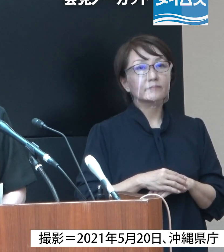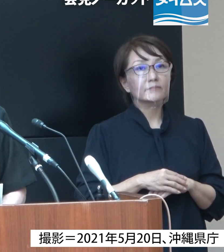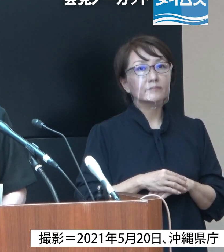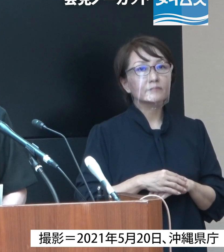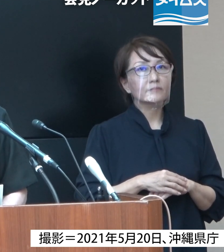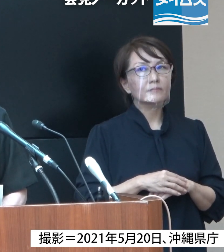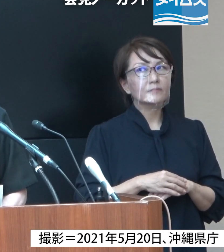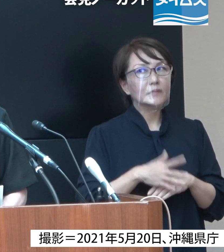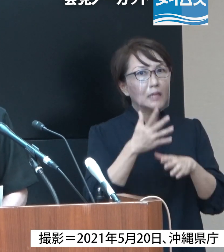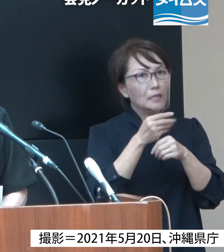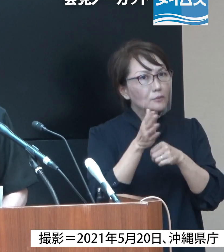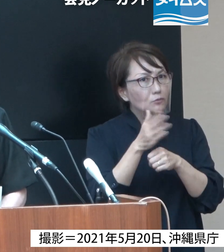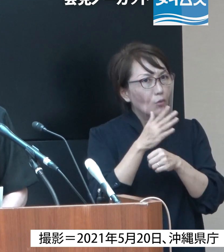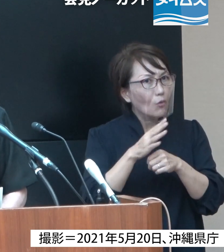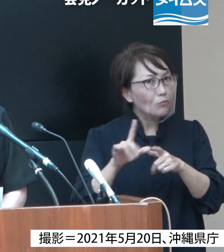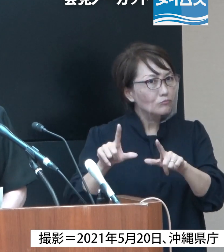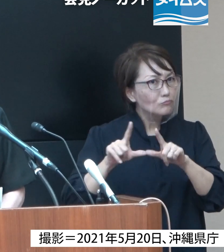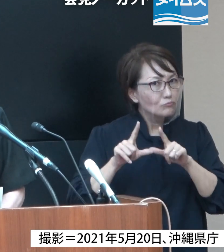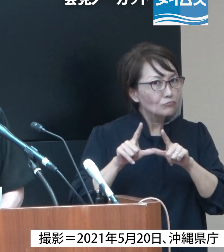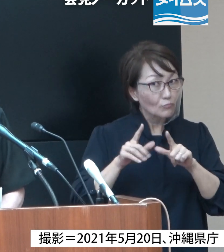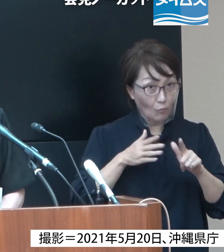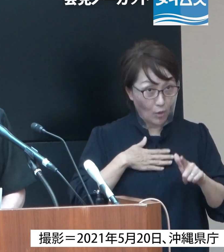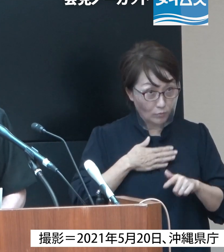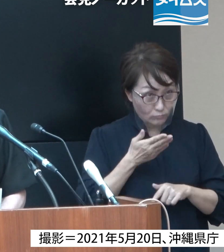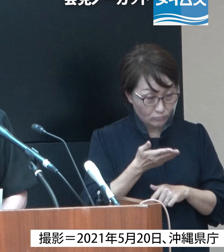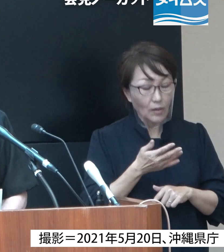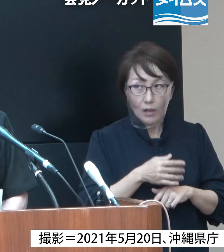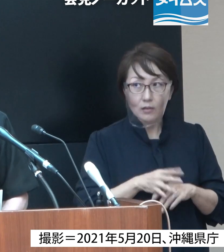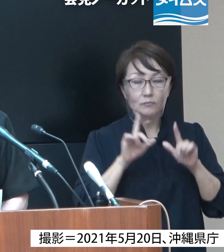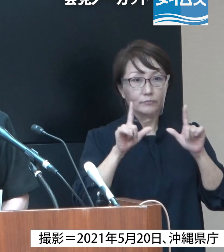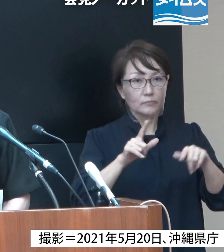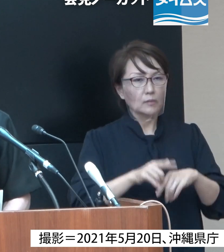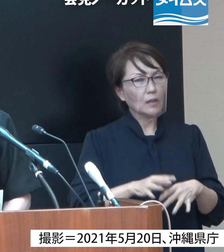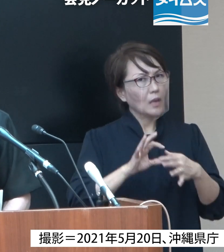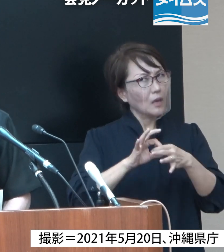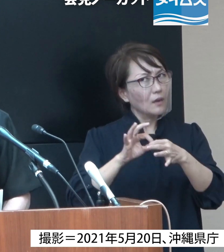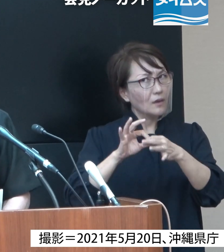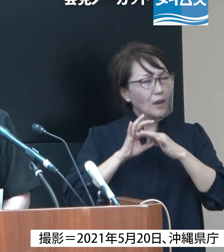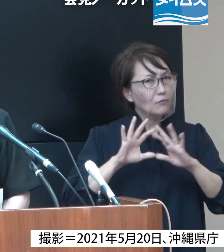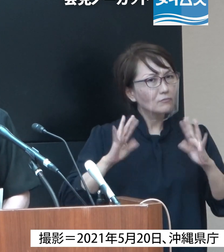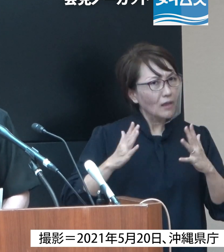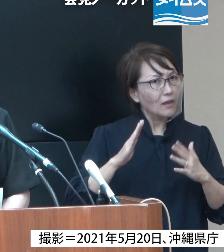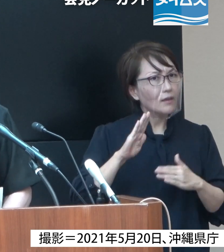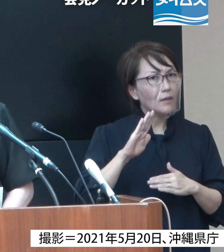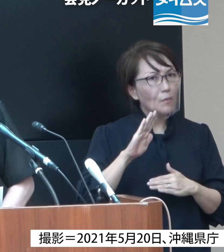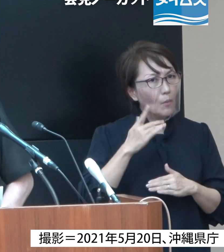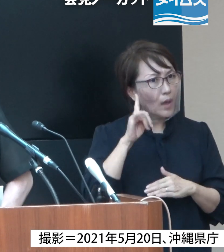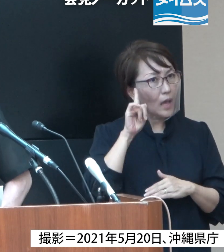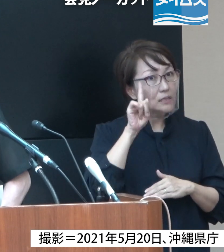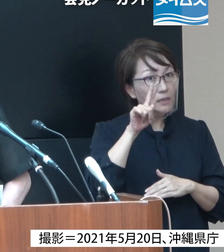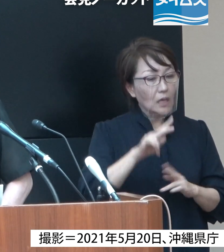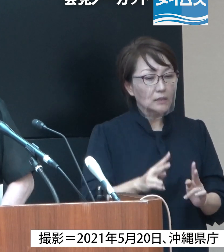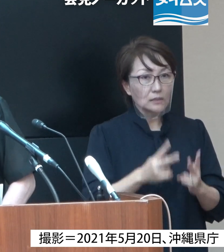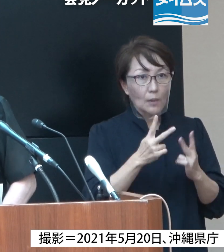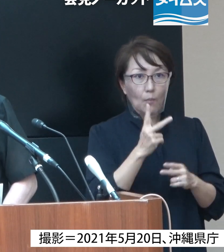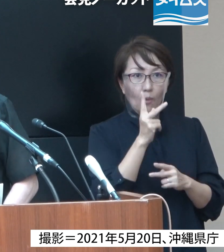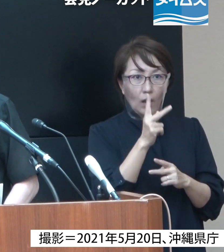メドとかそういうものの連絡は、 連絡はないんですが、おそらく明日その専門家会議です